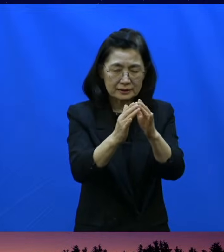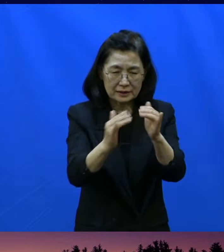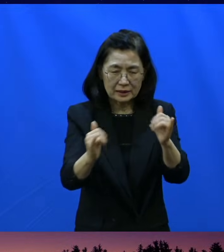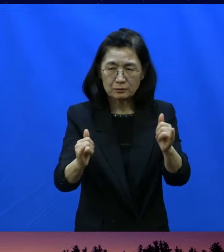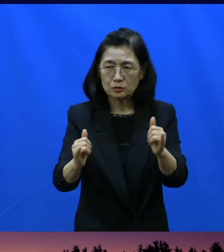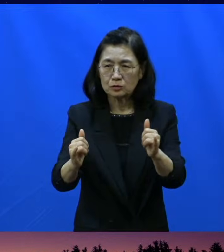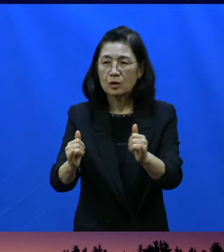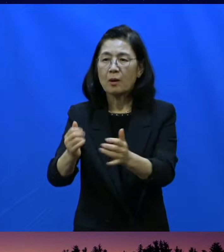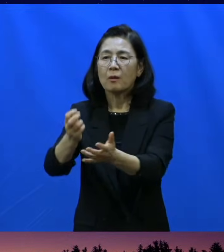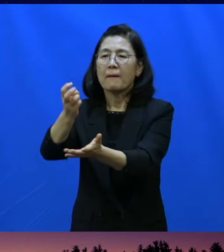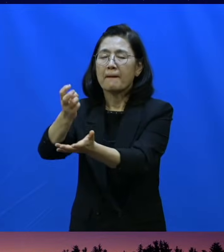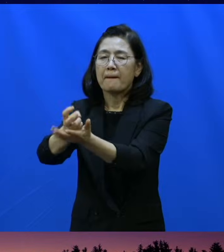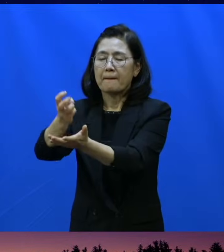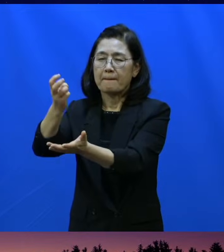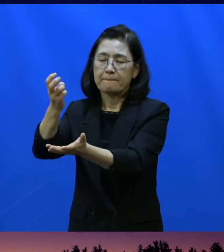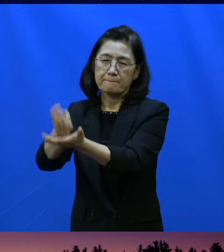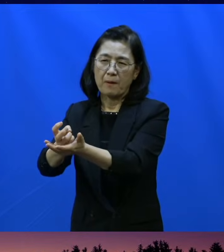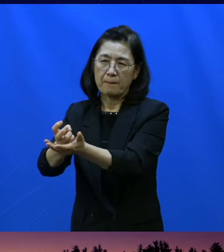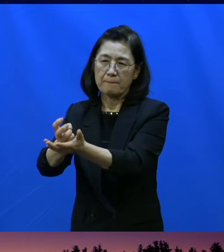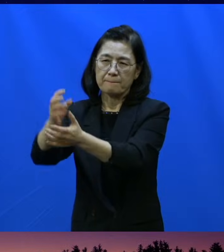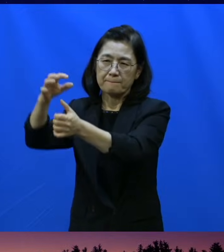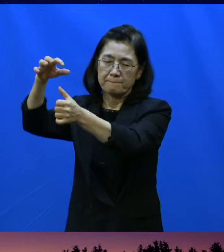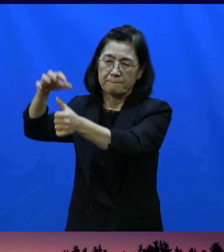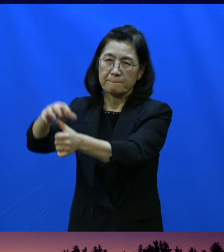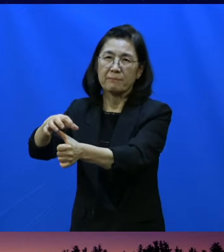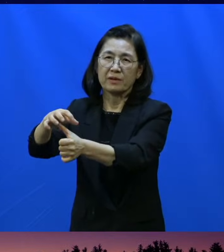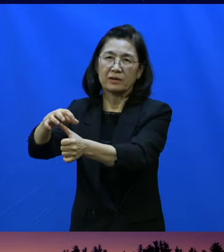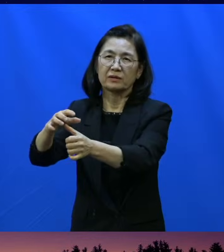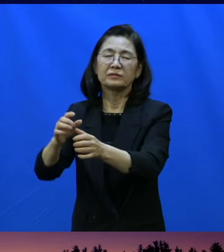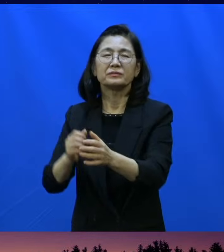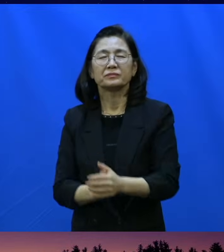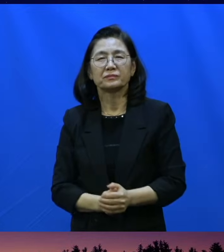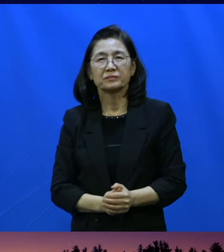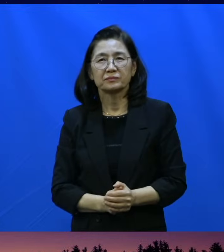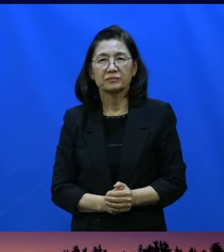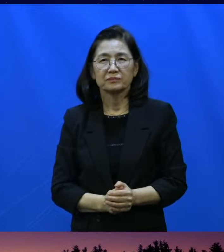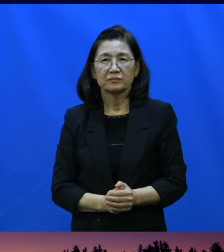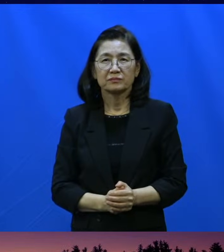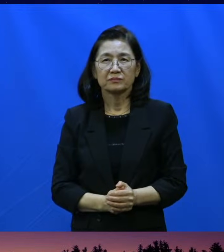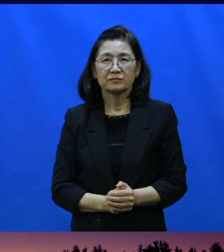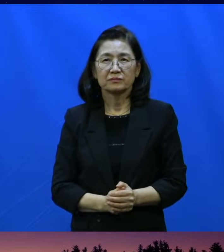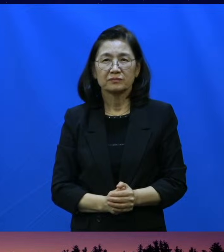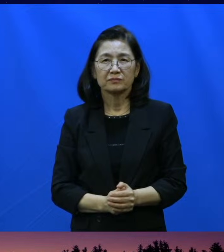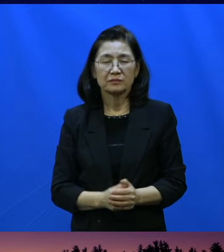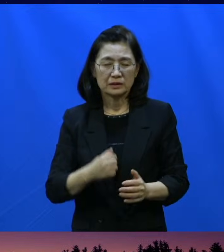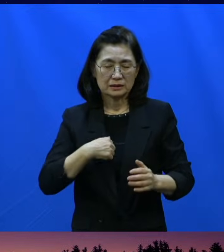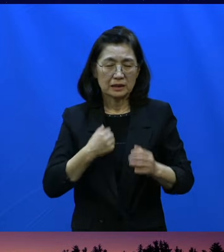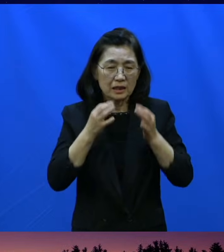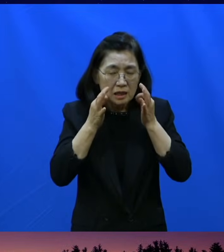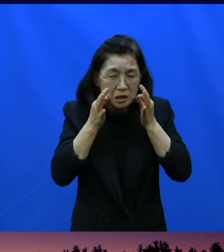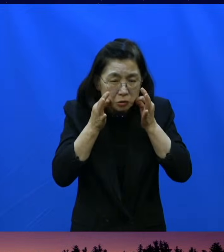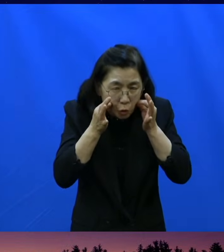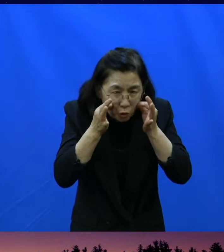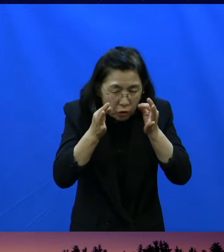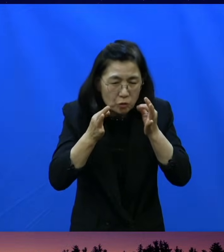바리새인들이 그랬죠. 육체로 만족하는 사람들, 자기 노력으로 만족에 이르려고 하는 사람들, 자기의 힘으로 의에